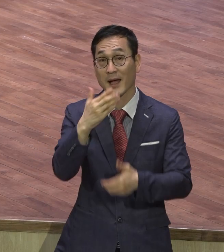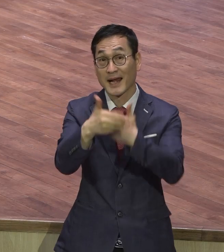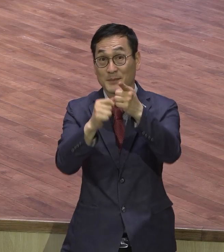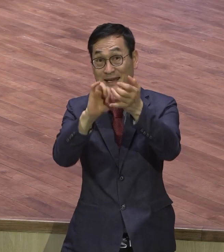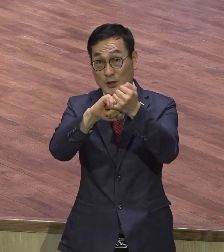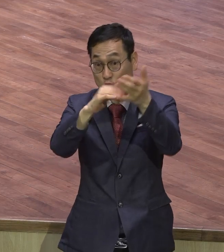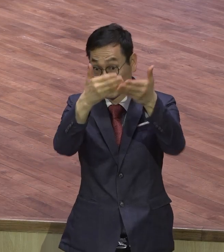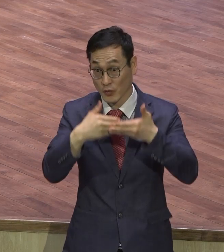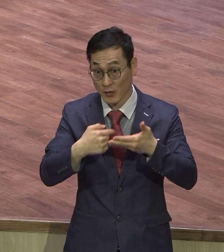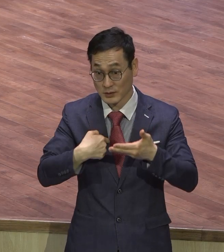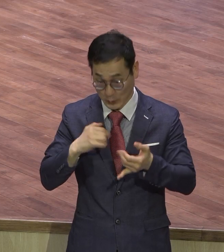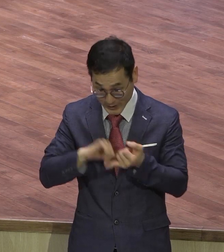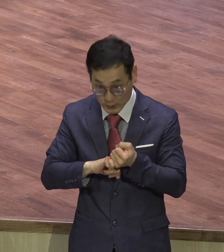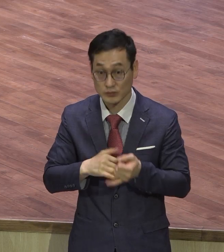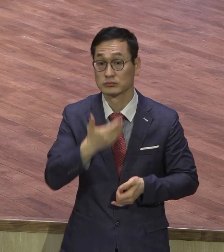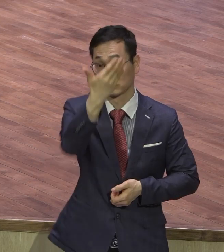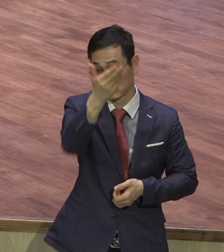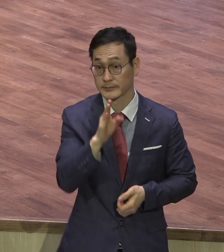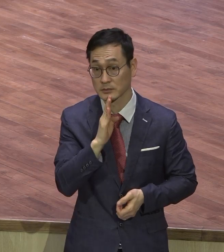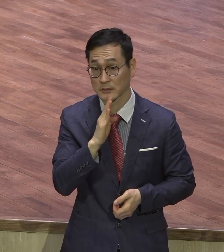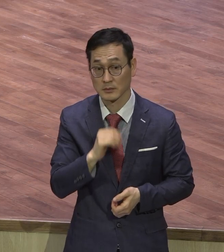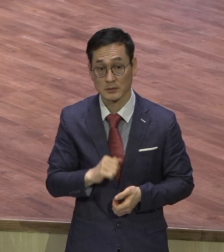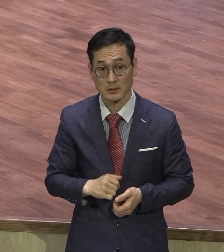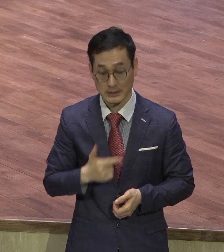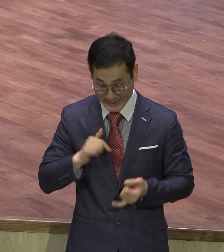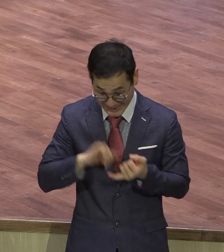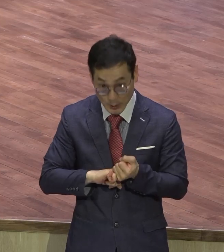이유로 하나님의 약속을 지켜야 돼.